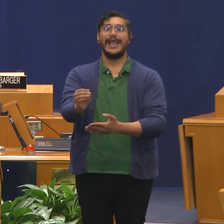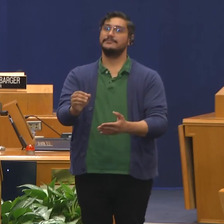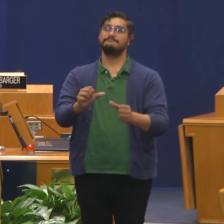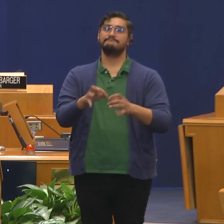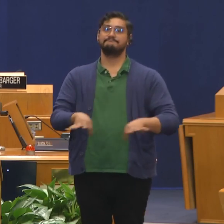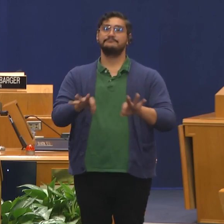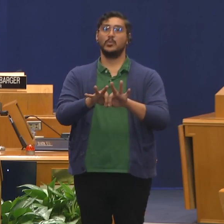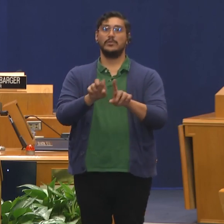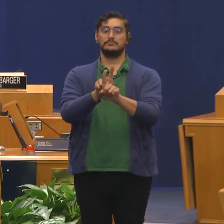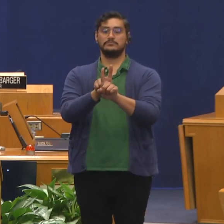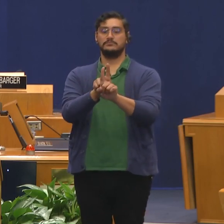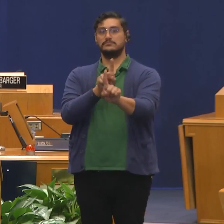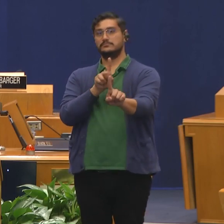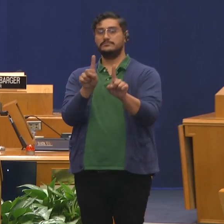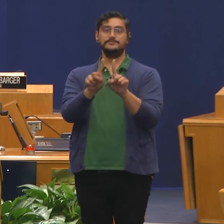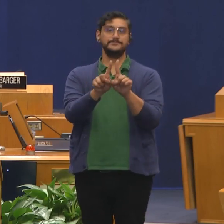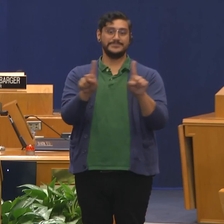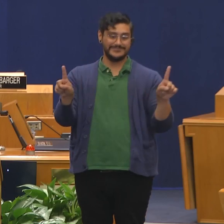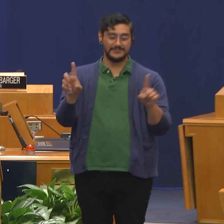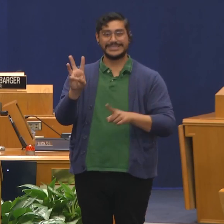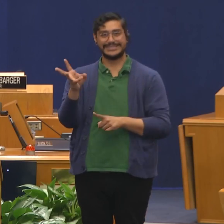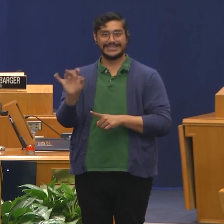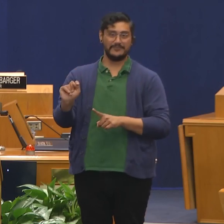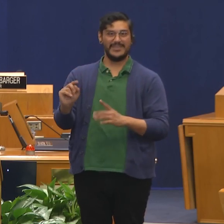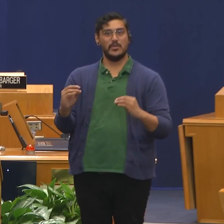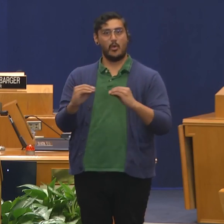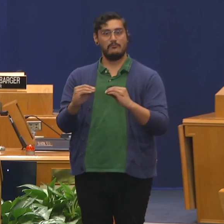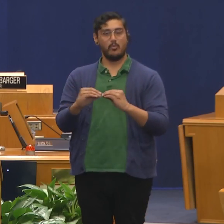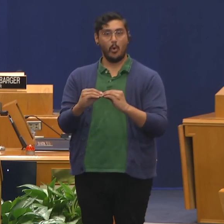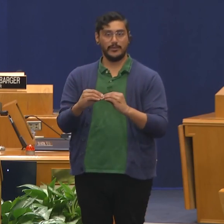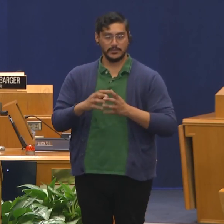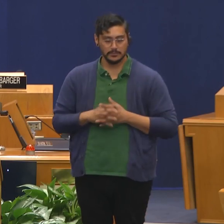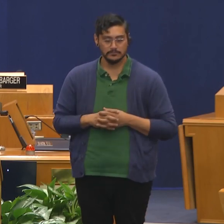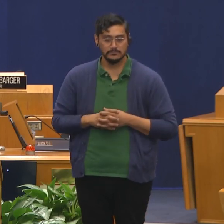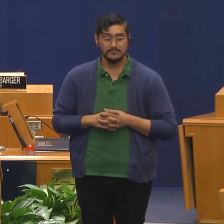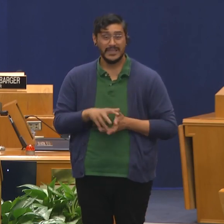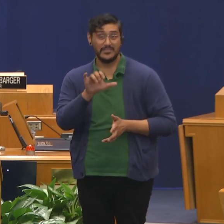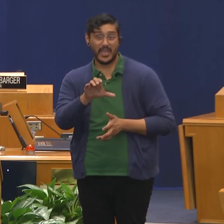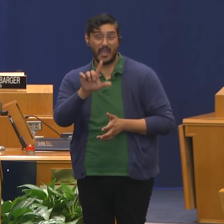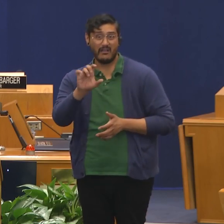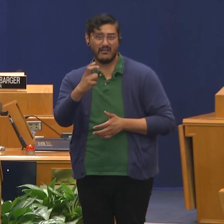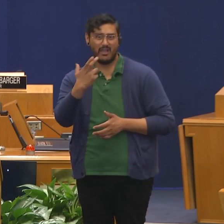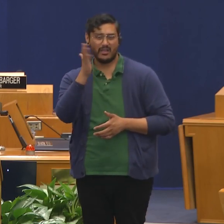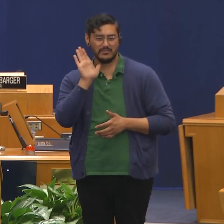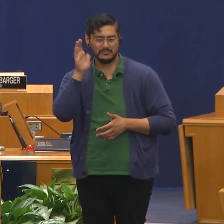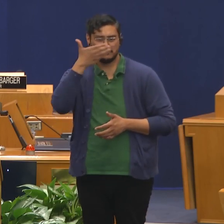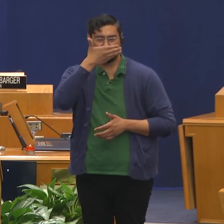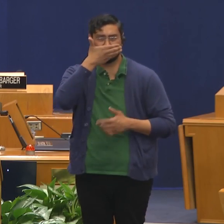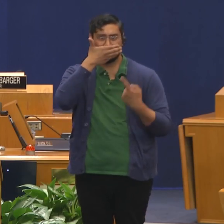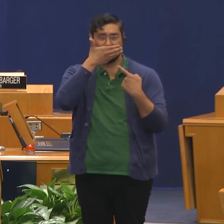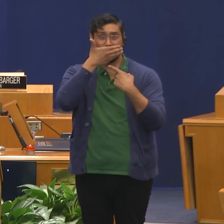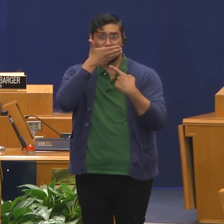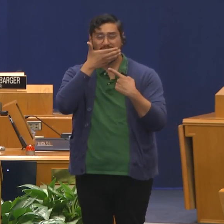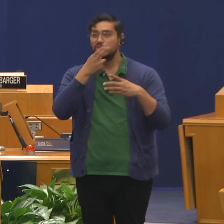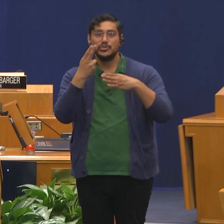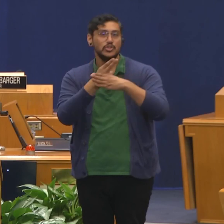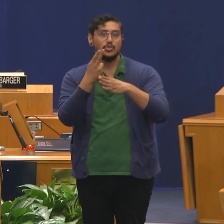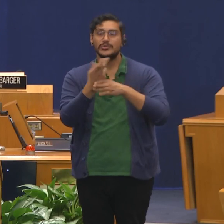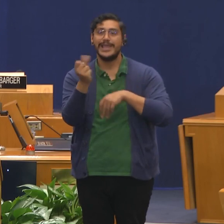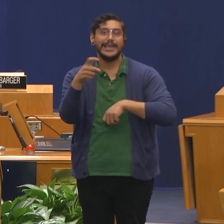física de 6 pies o más de todas las demás personas. Las cubiertas de tela para la cara deben usarse cada vez que acceda